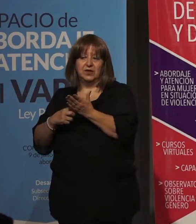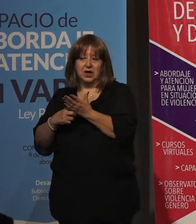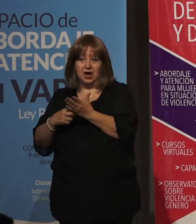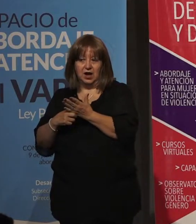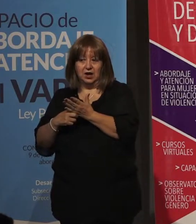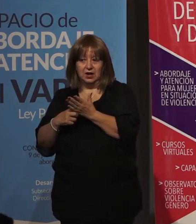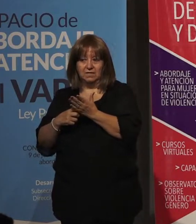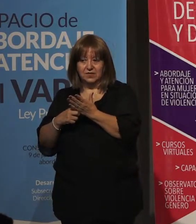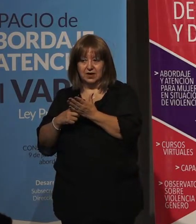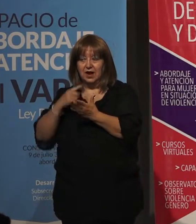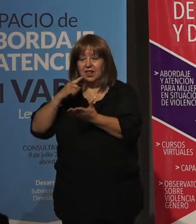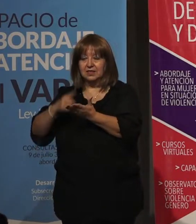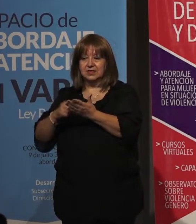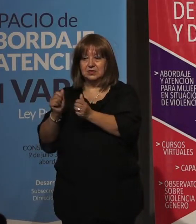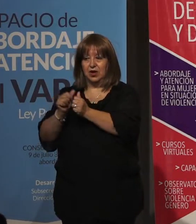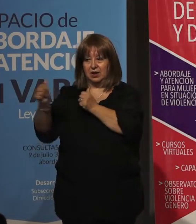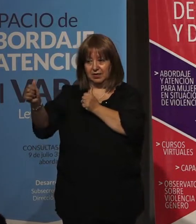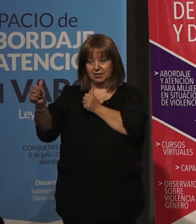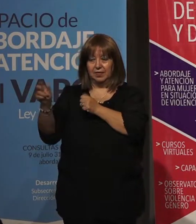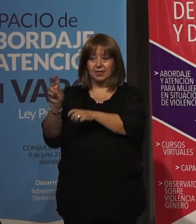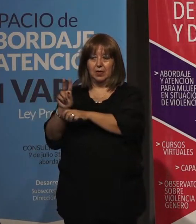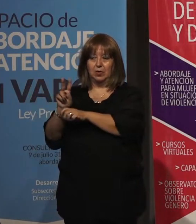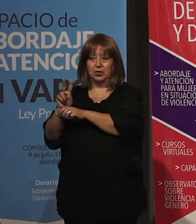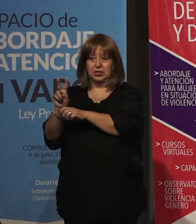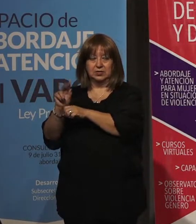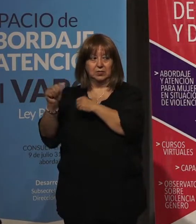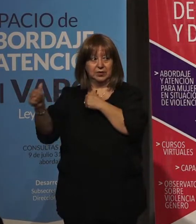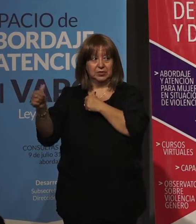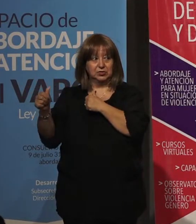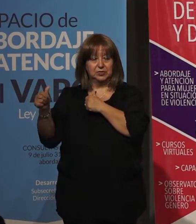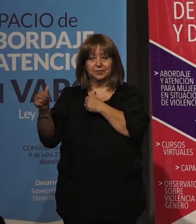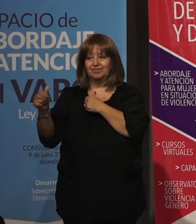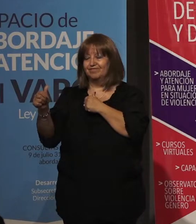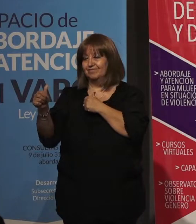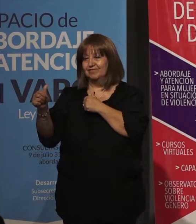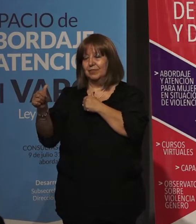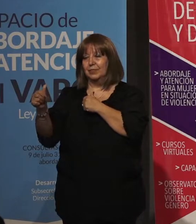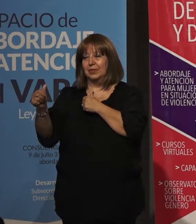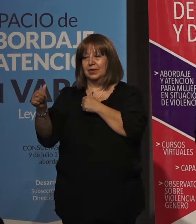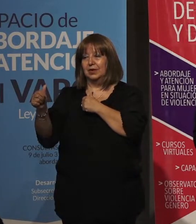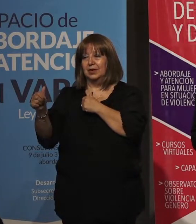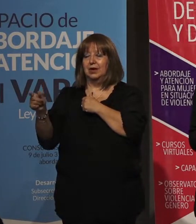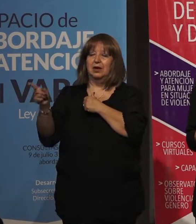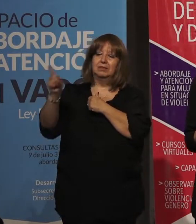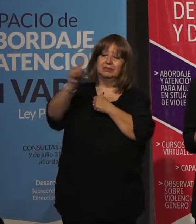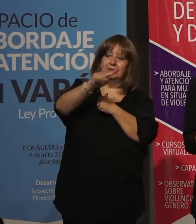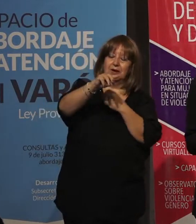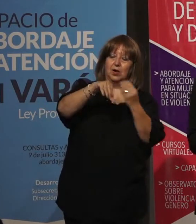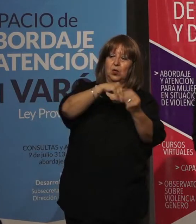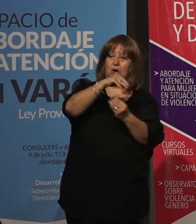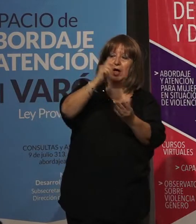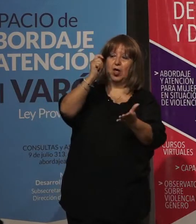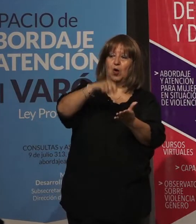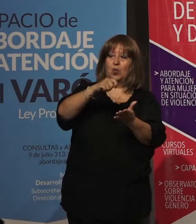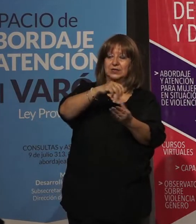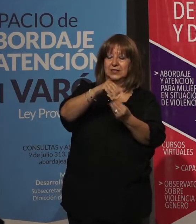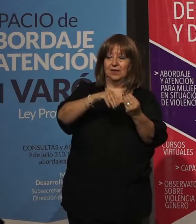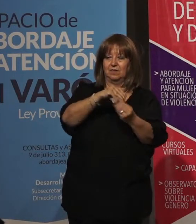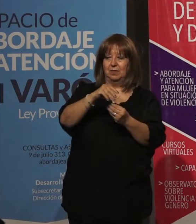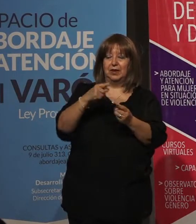del fiscal y pueda tomar la medida de protección. Es que las medidas de protección las dictan los juzgados de familia, son los jueces de